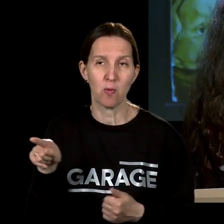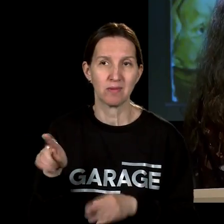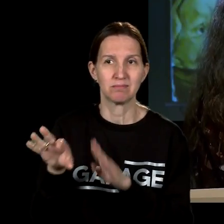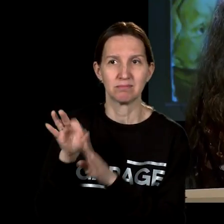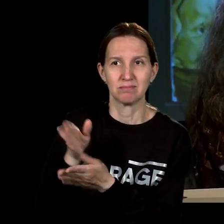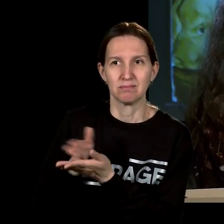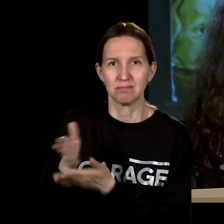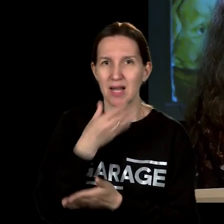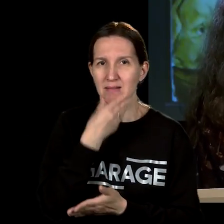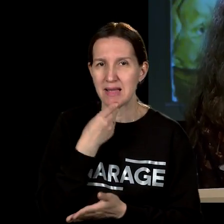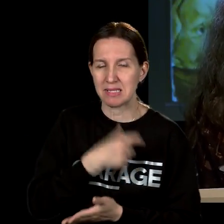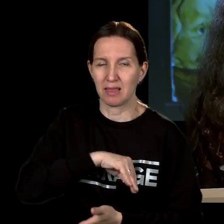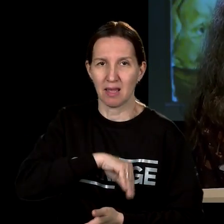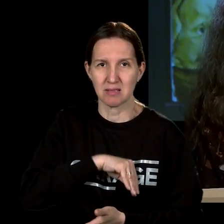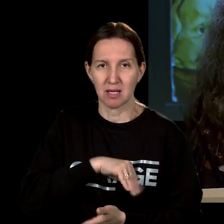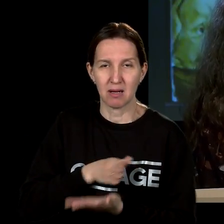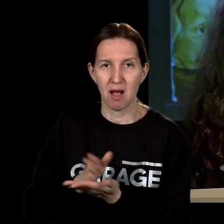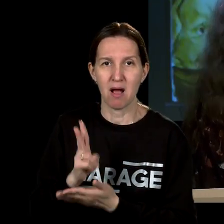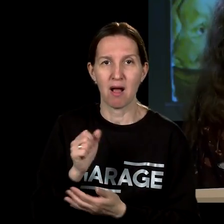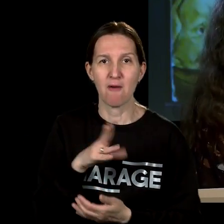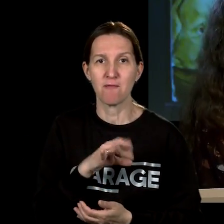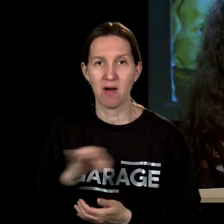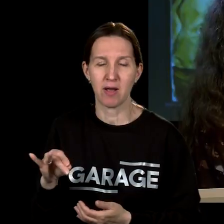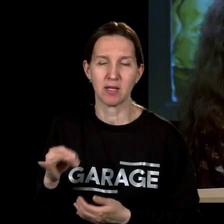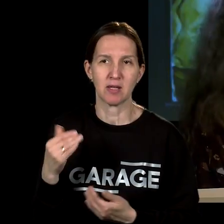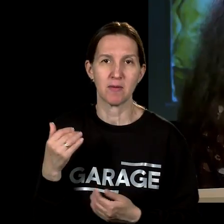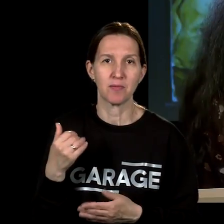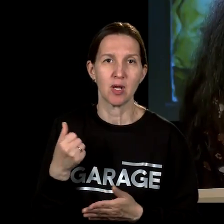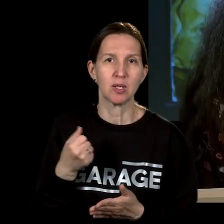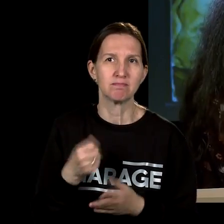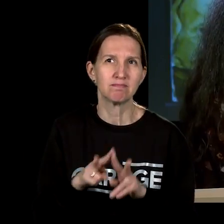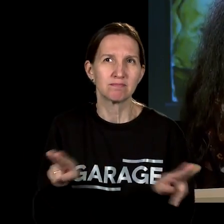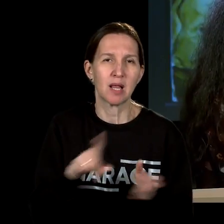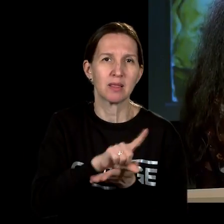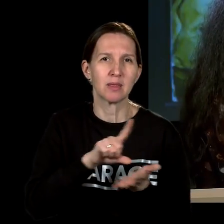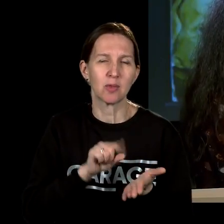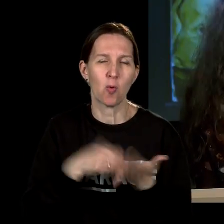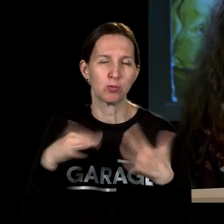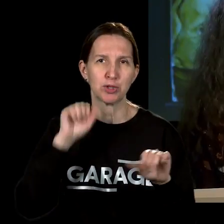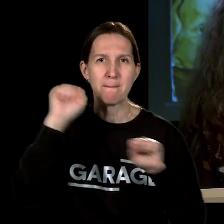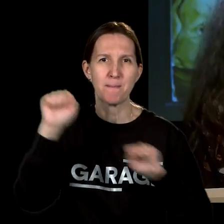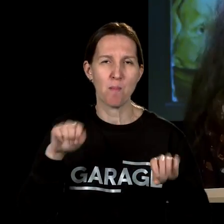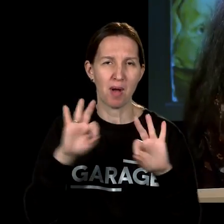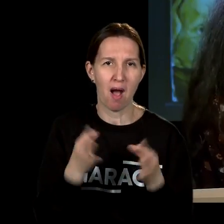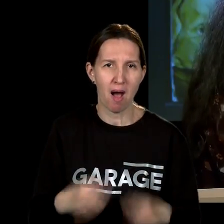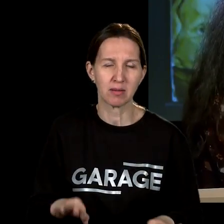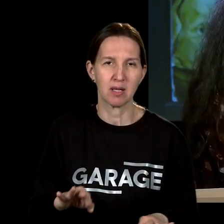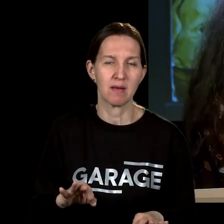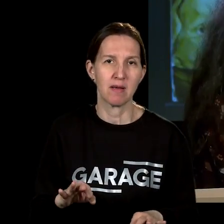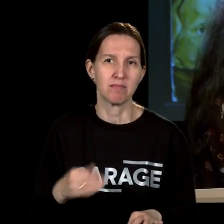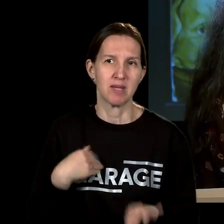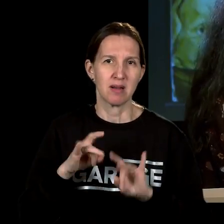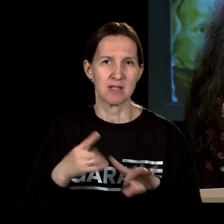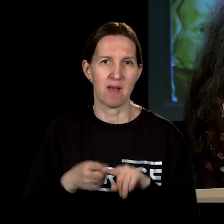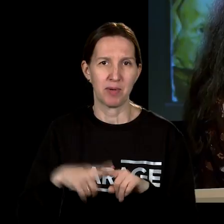кавайности, доведенной до попартийского предела, до абсурда, художника, о котором у нас была лекция, считает, эту точку зрения